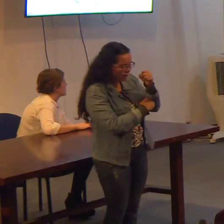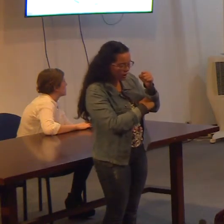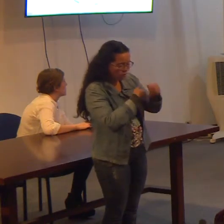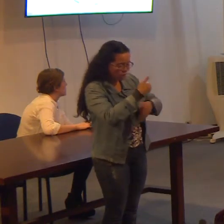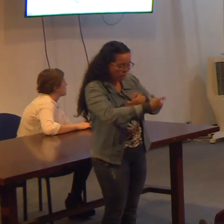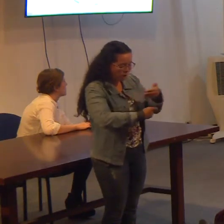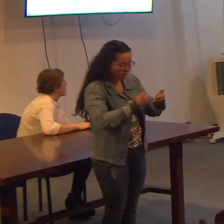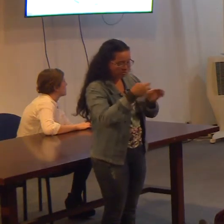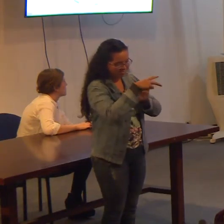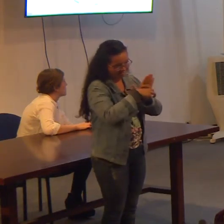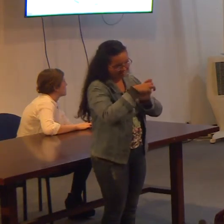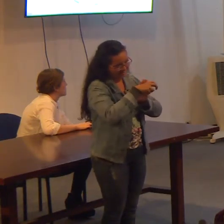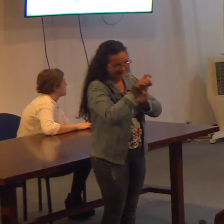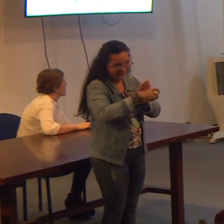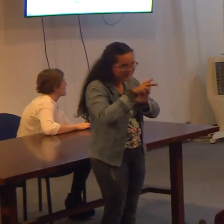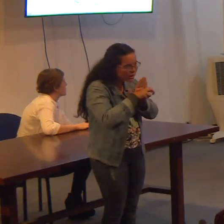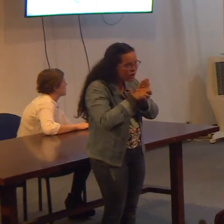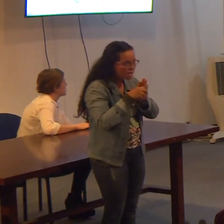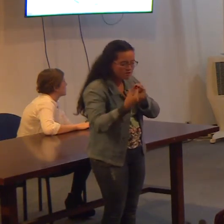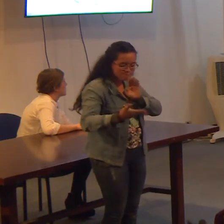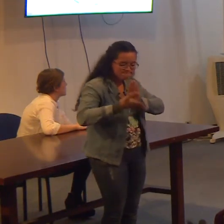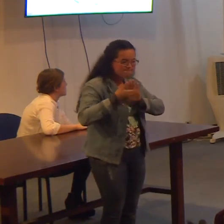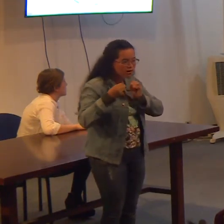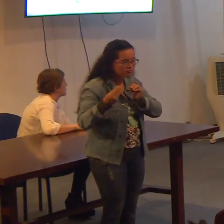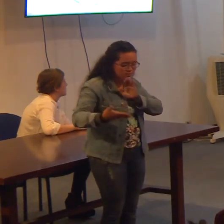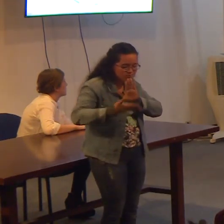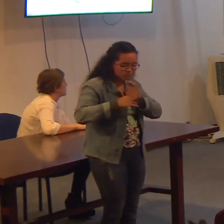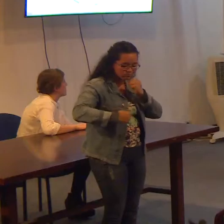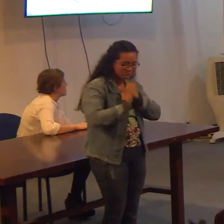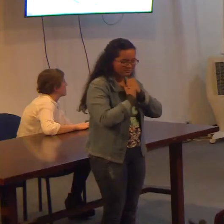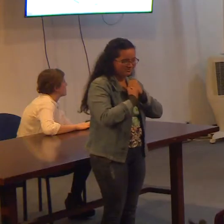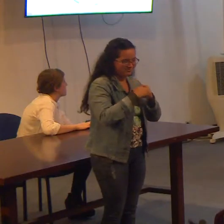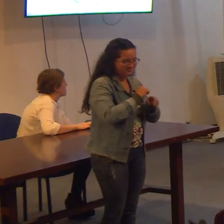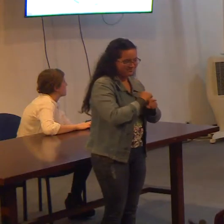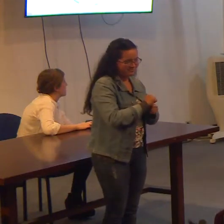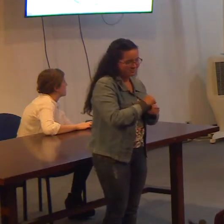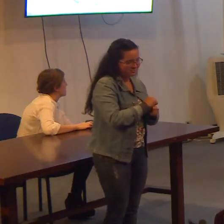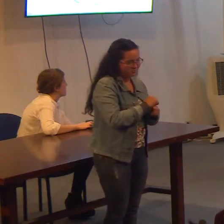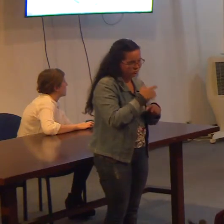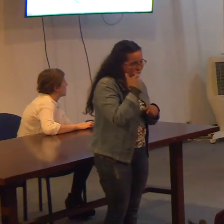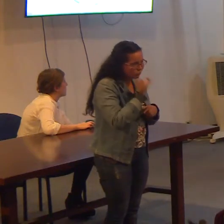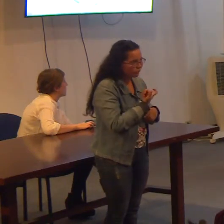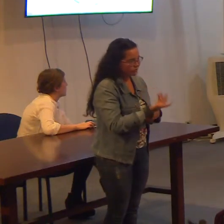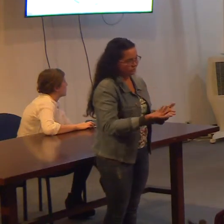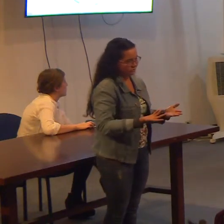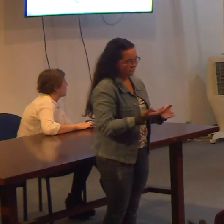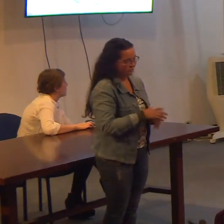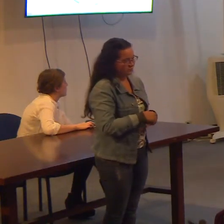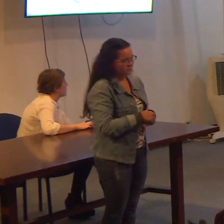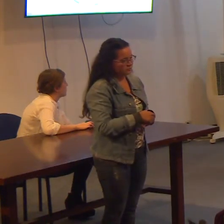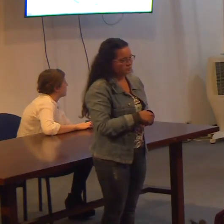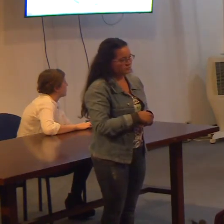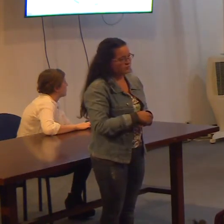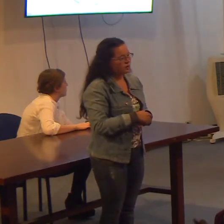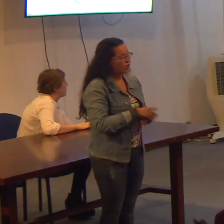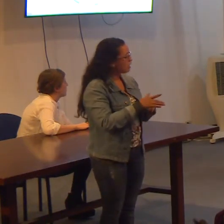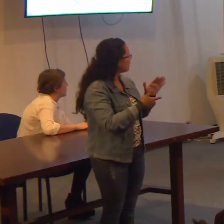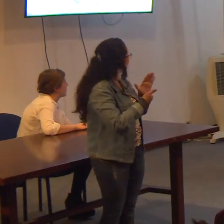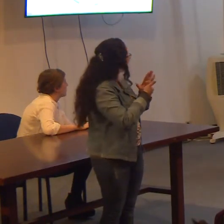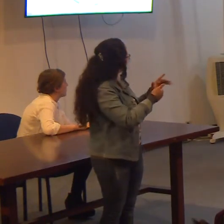también teóricamente para darle un respaldo a nuestra práctica. Bueno, con todo lo que les dije, pues esta gráfica